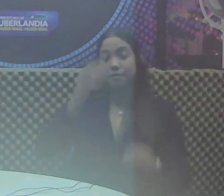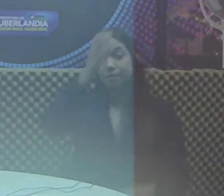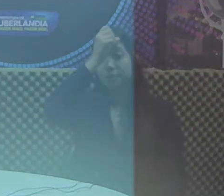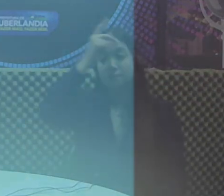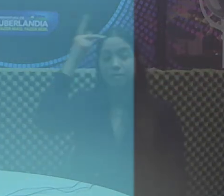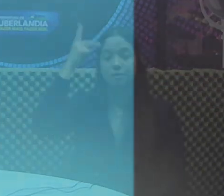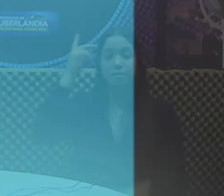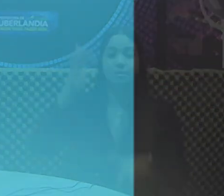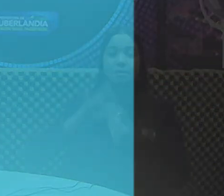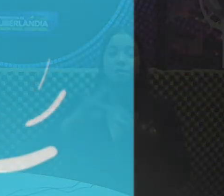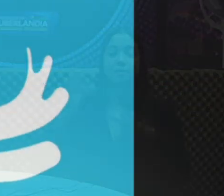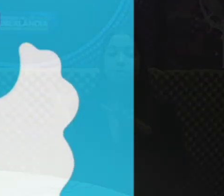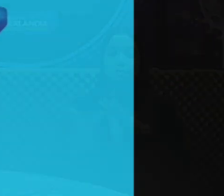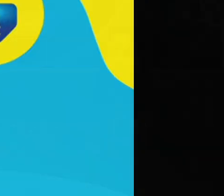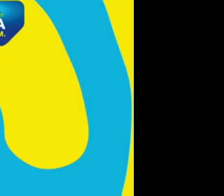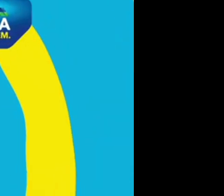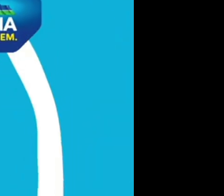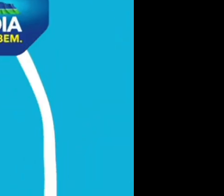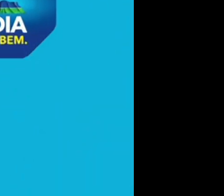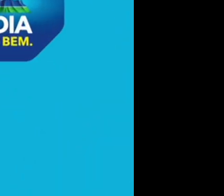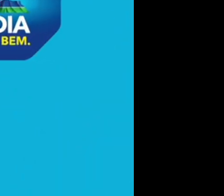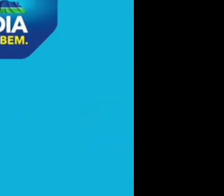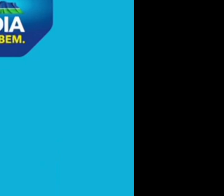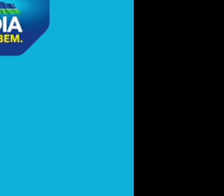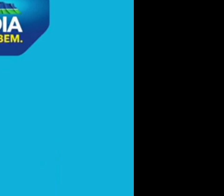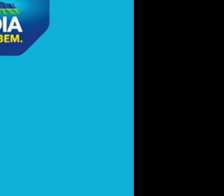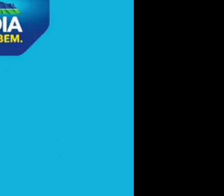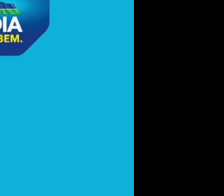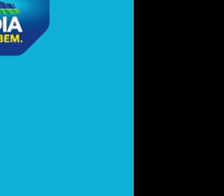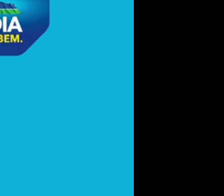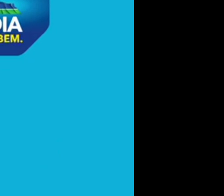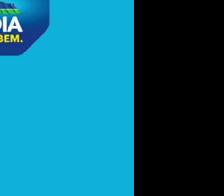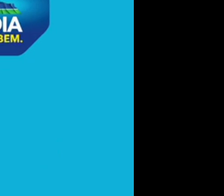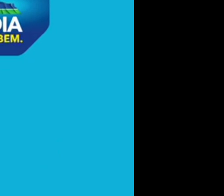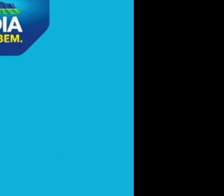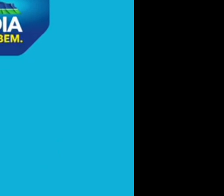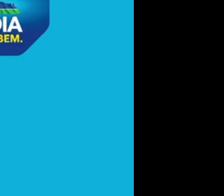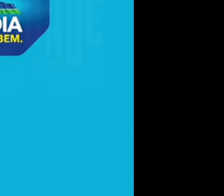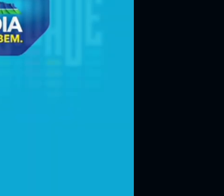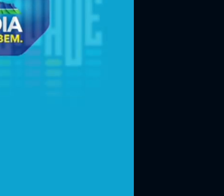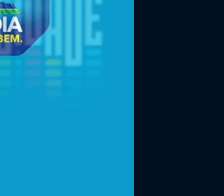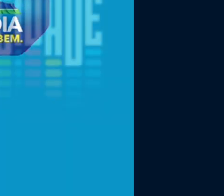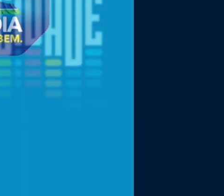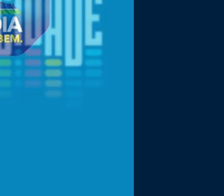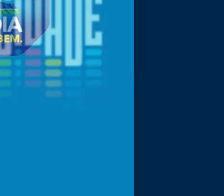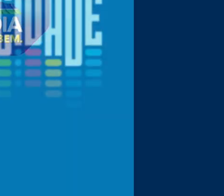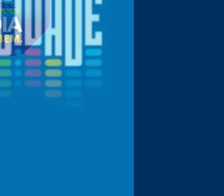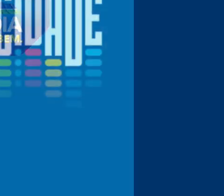Continue conosco no portal da Prefeitura e nas redes sociais.